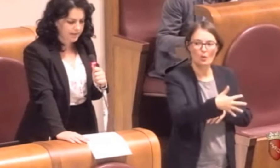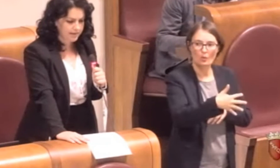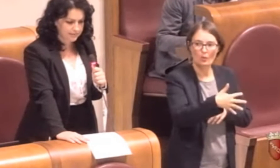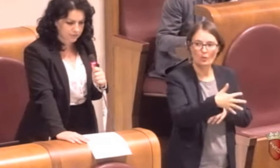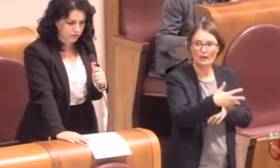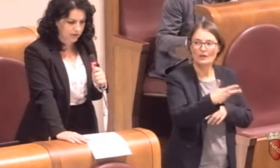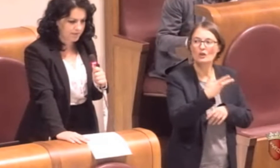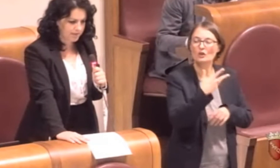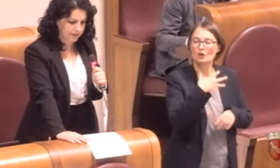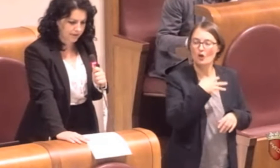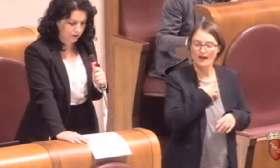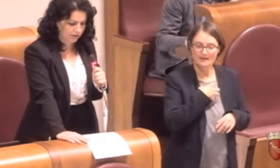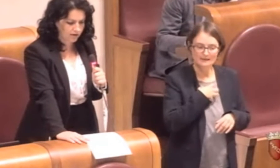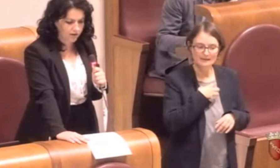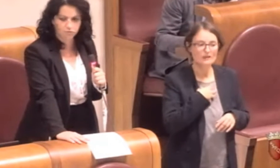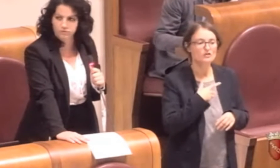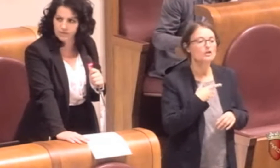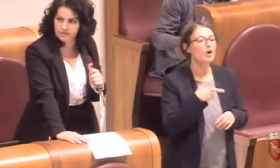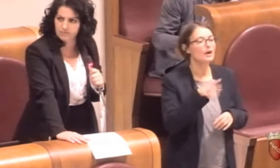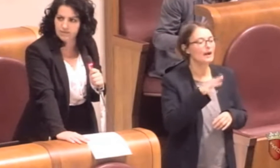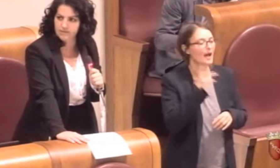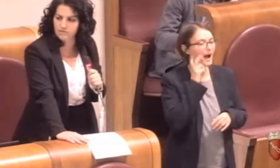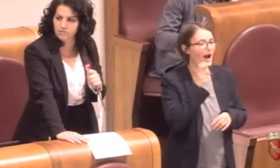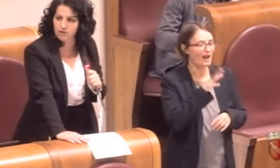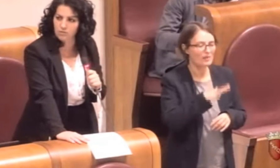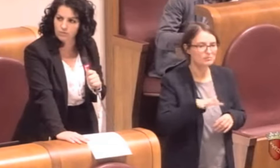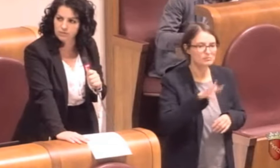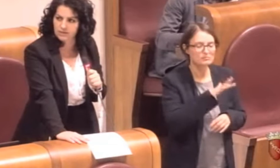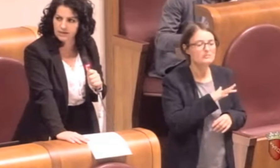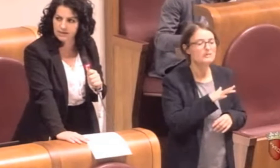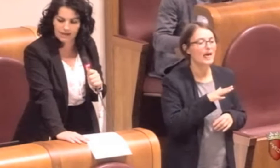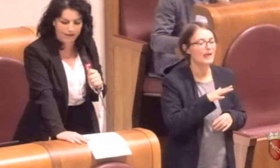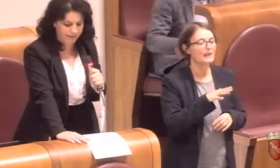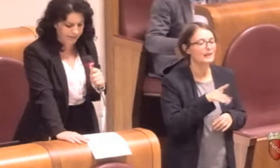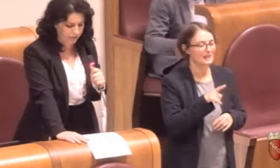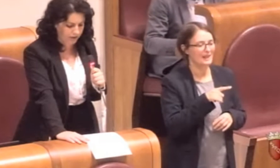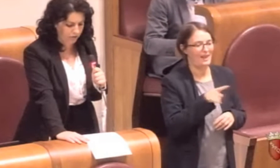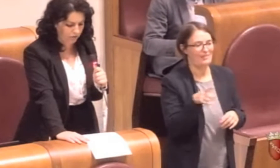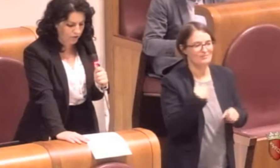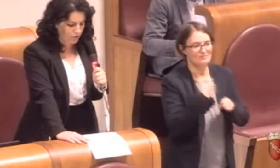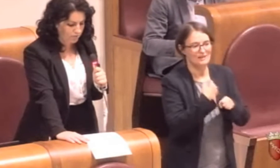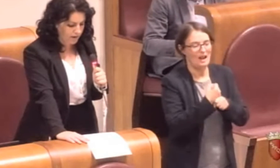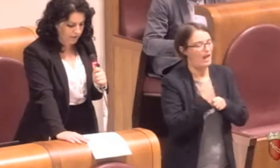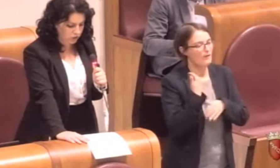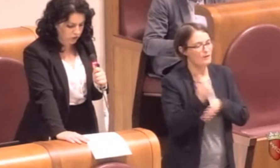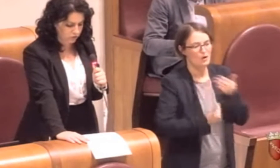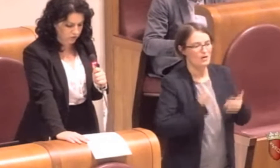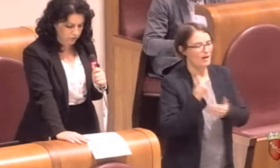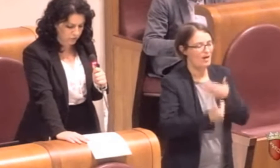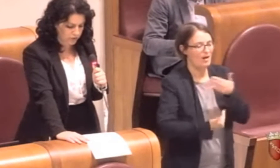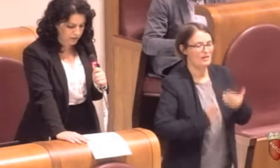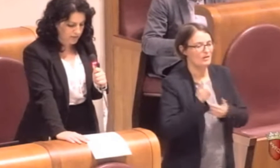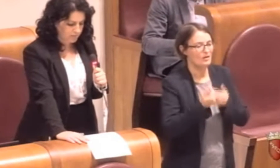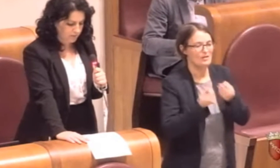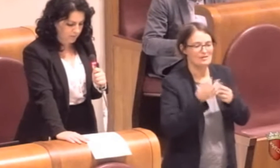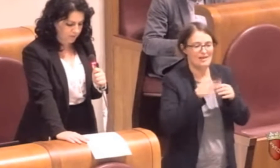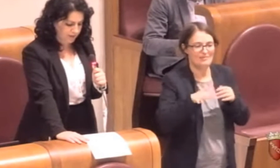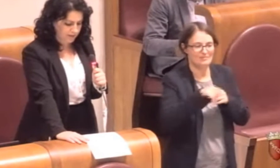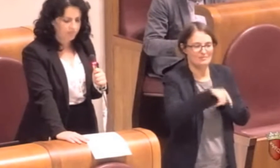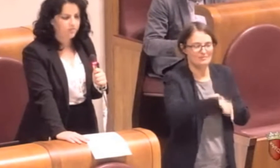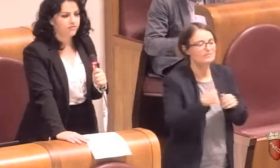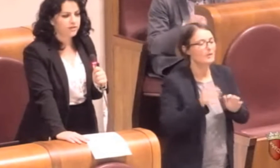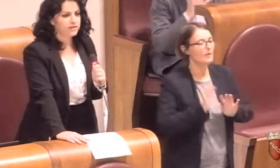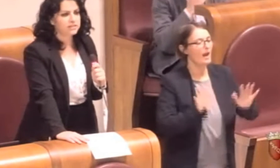e anche l'Assessore all'Ambiente che hanno lavorato costantemente insomma, con queste realtà e che non hanno mai lasciato da sole. Proprio